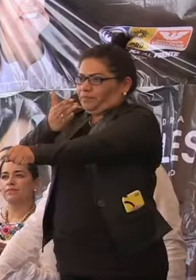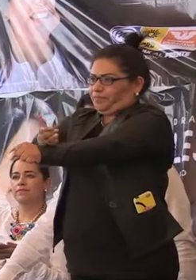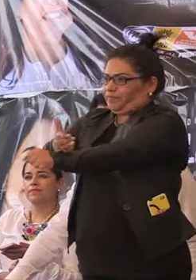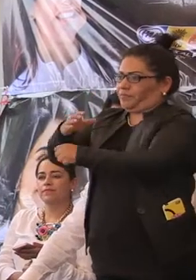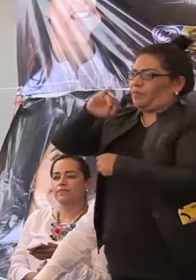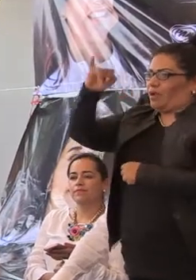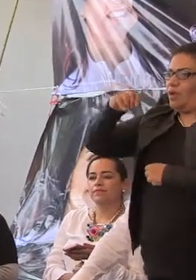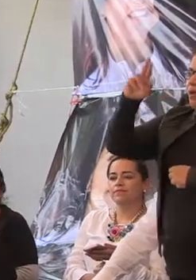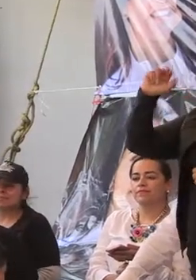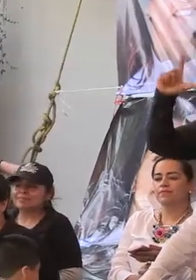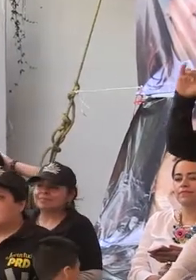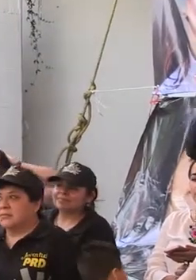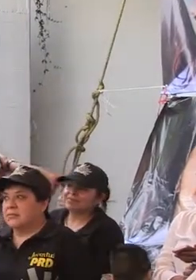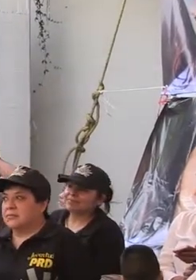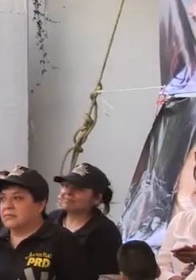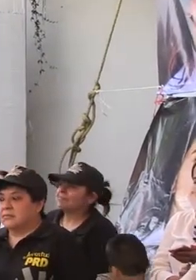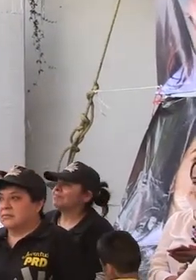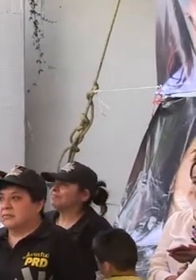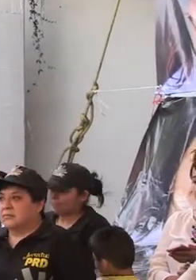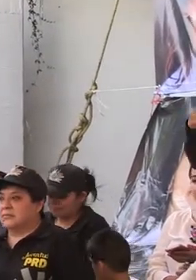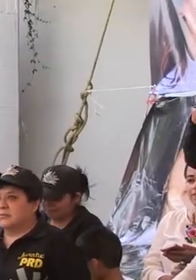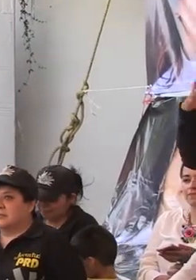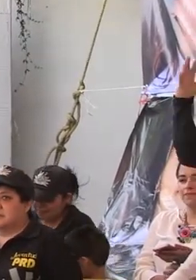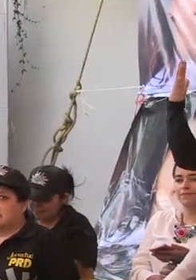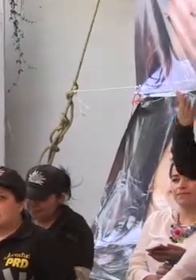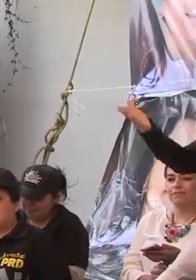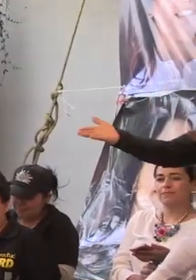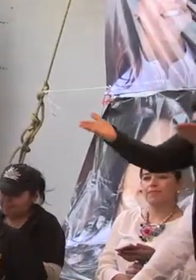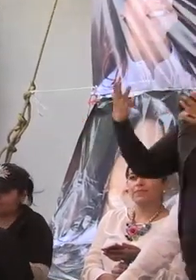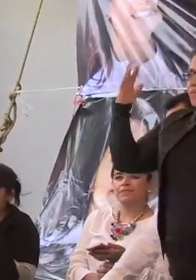mi amiga Ana Julia, que les pido un aplauso fuerte para ella.